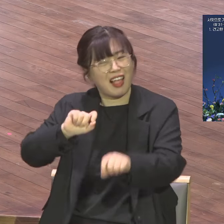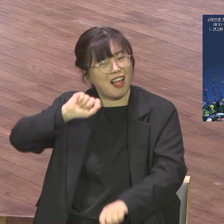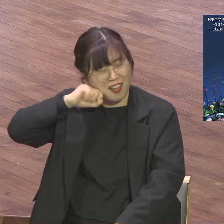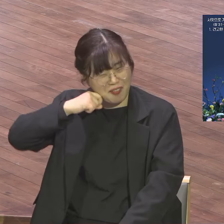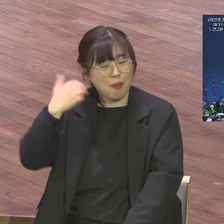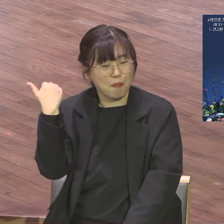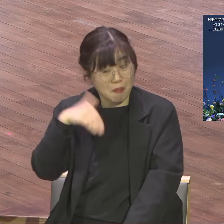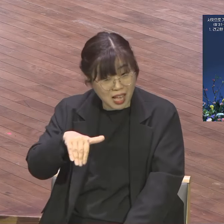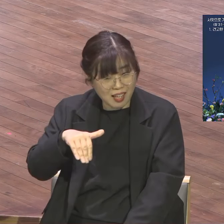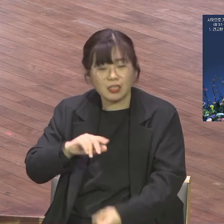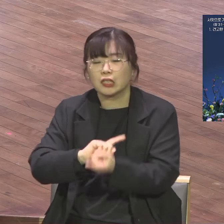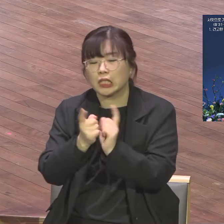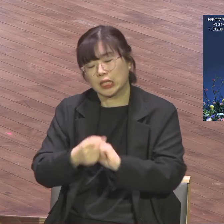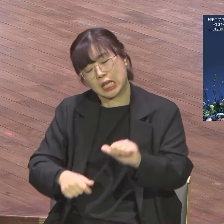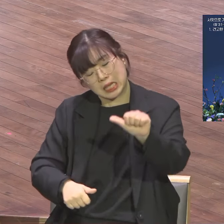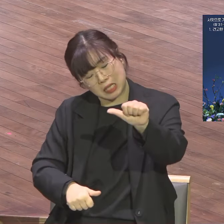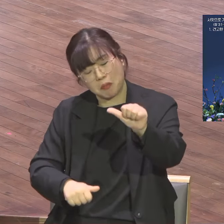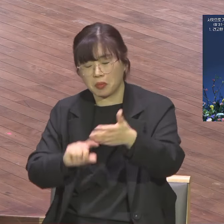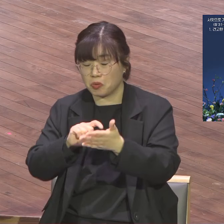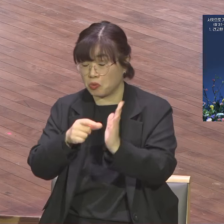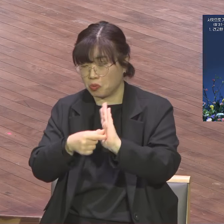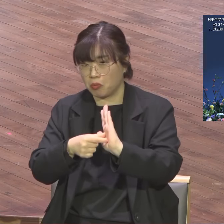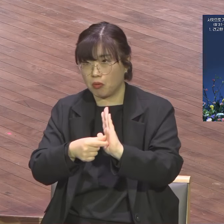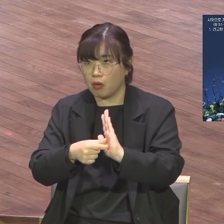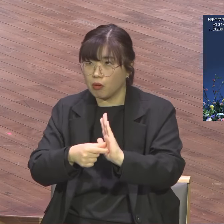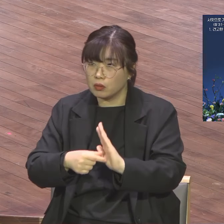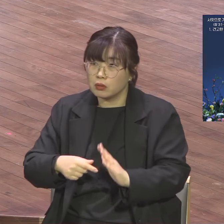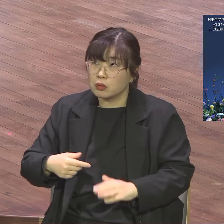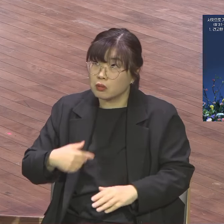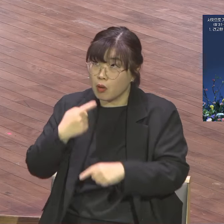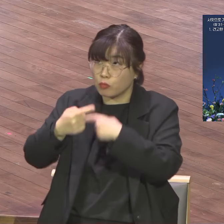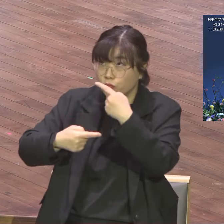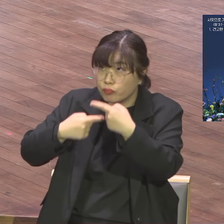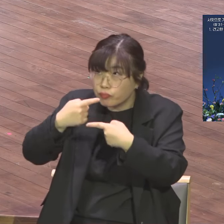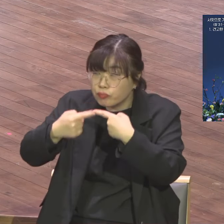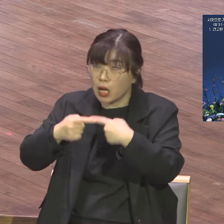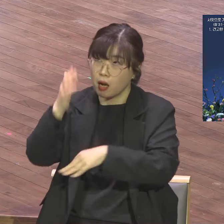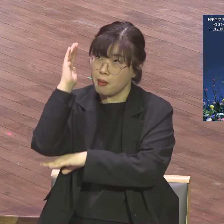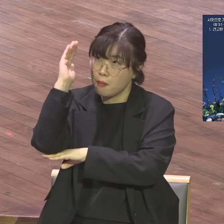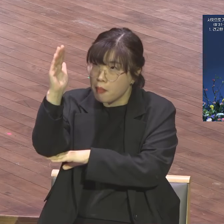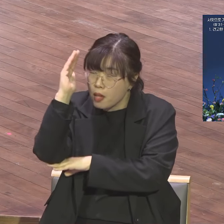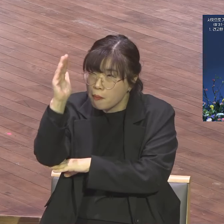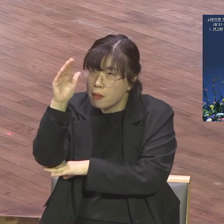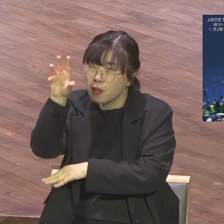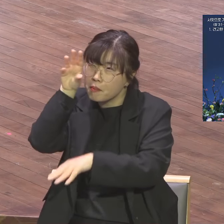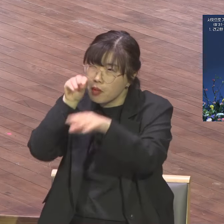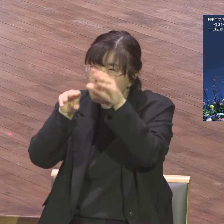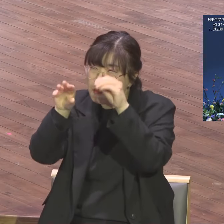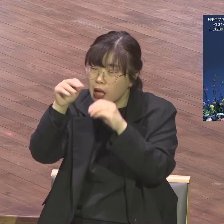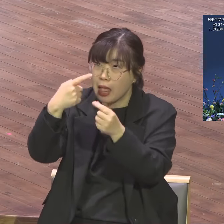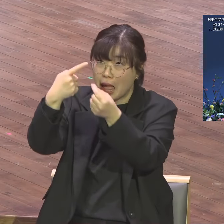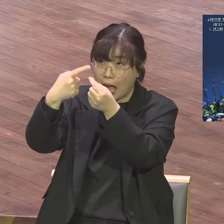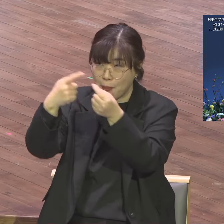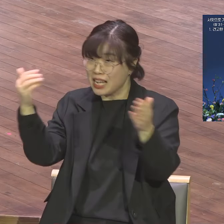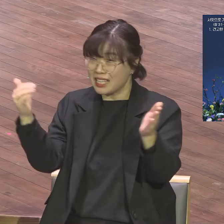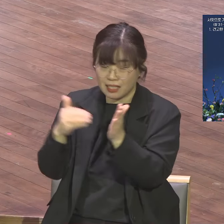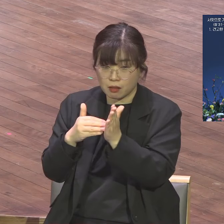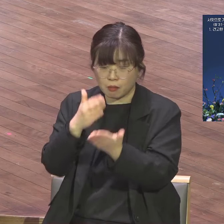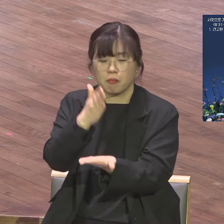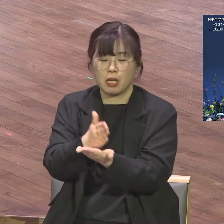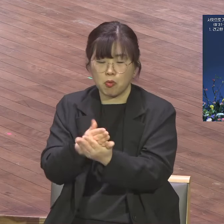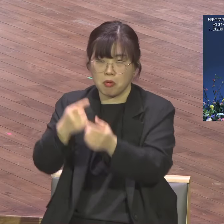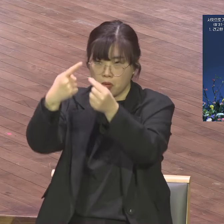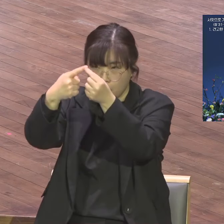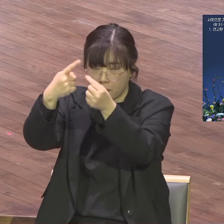한 50분의 1 남을 거예요. 50분 들으면 내 거 다 됩니다. 근데 그 50분을 들으면 다